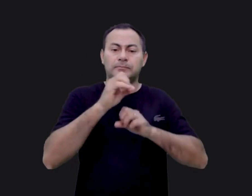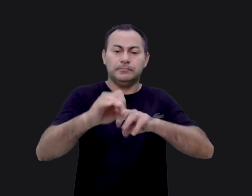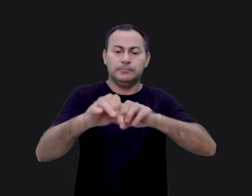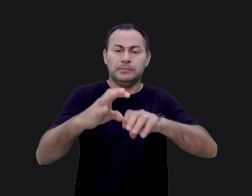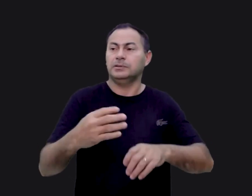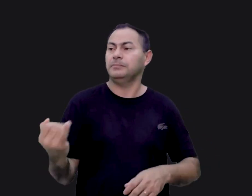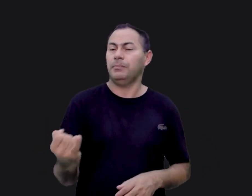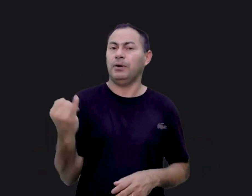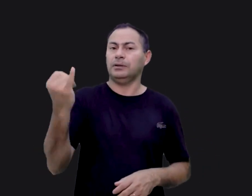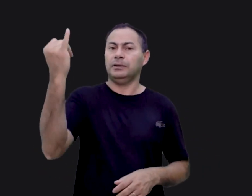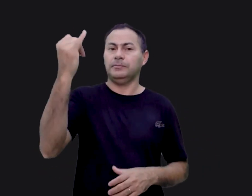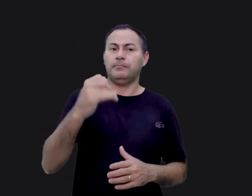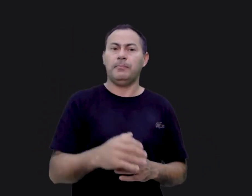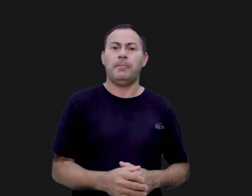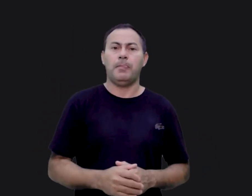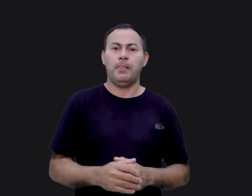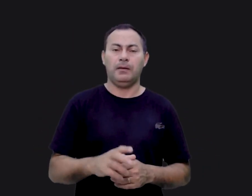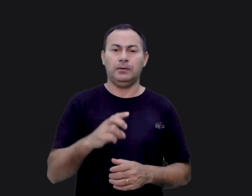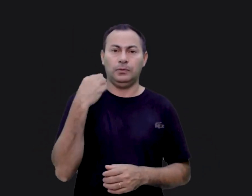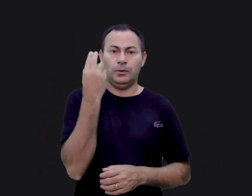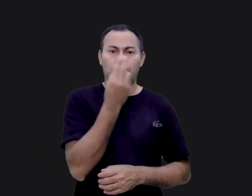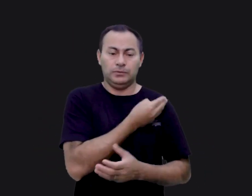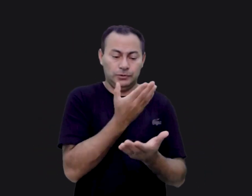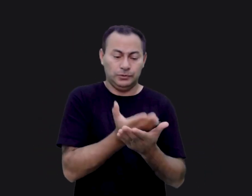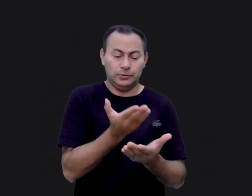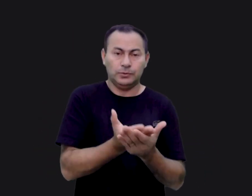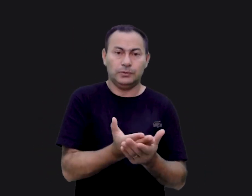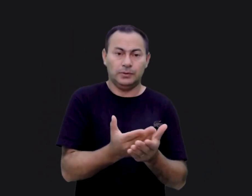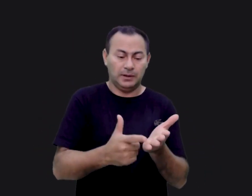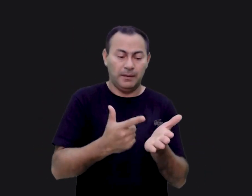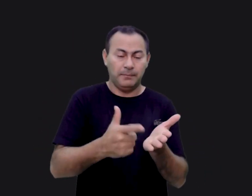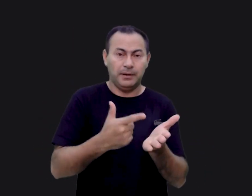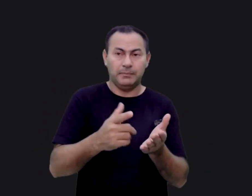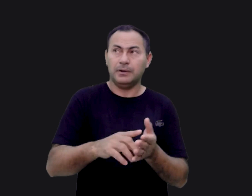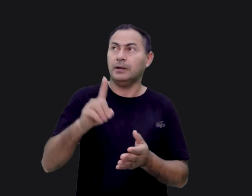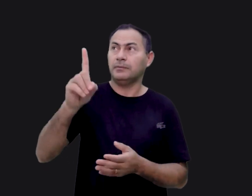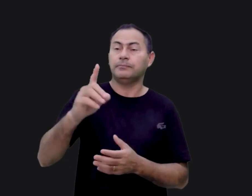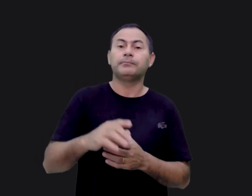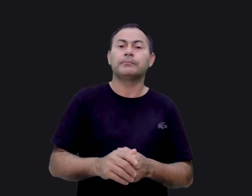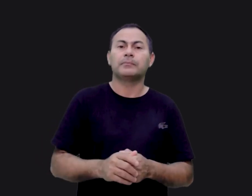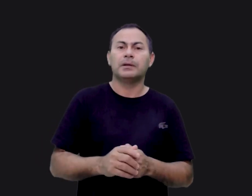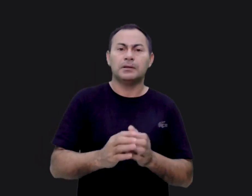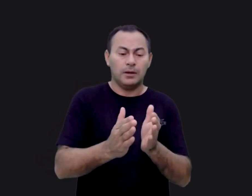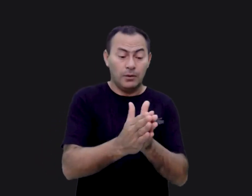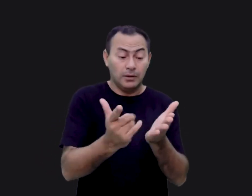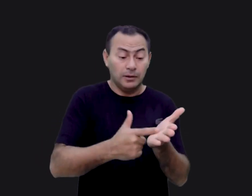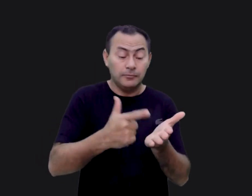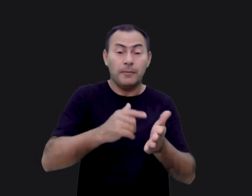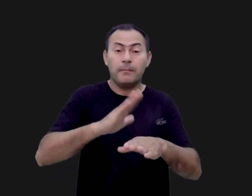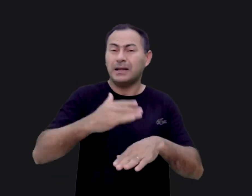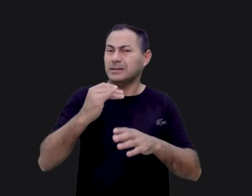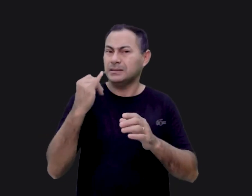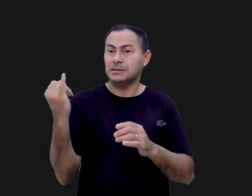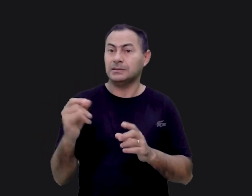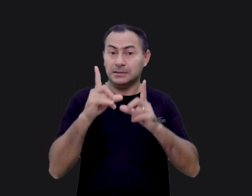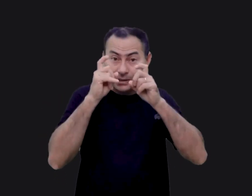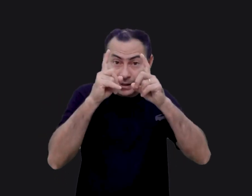nós uma lição surpreendente. Nos nossos estudos da Bíblia, vou sempre dizer: esse é o livro mais interessante da Bíblia, ou